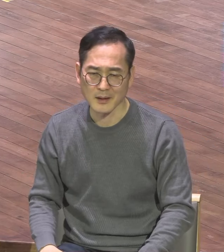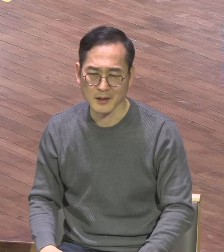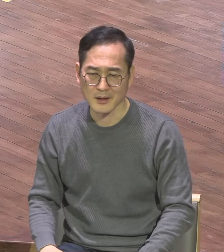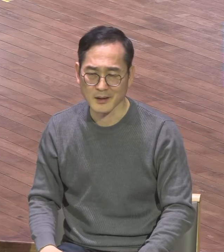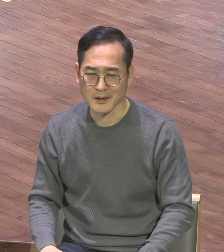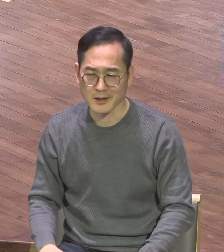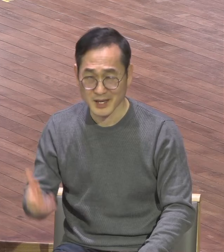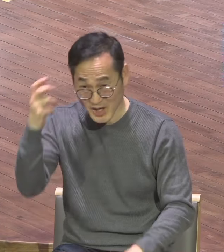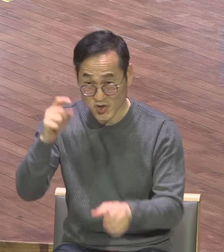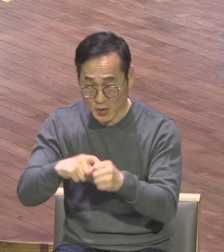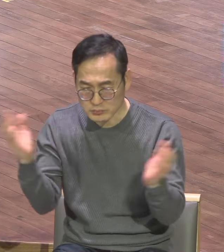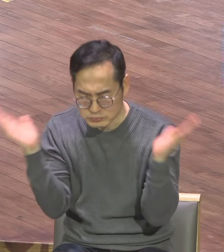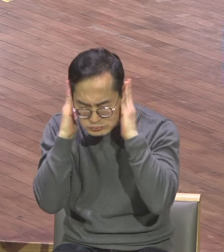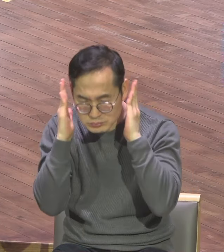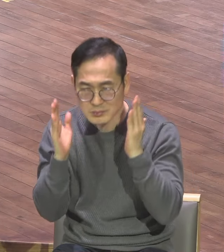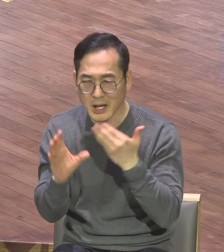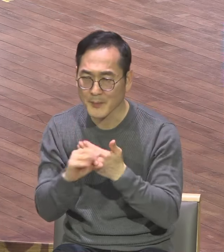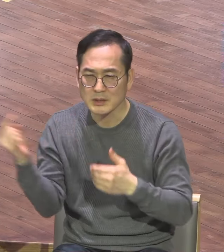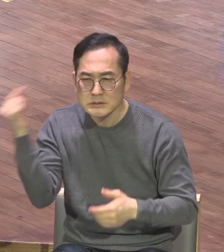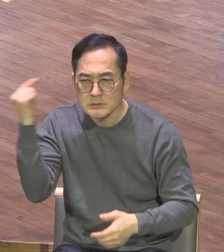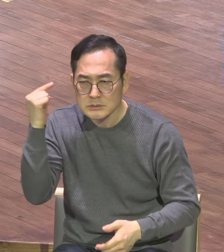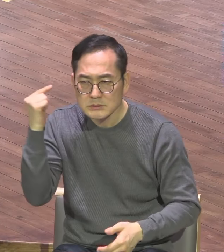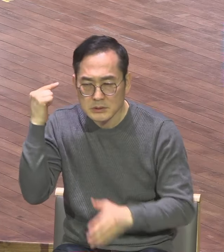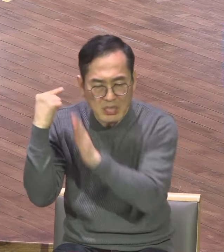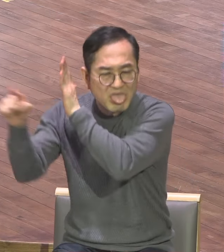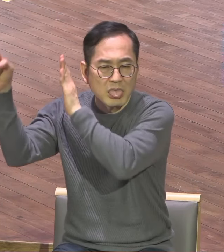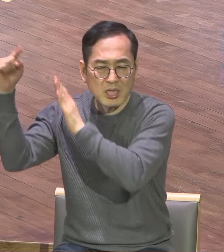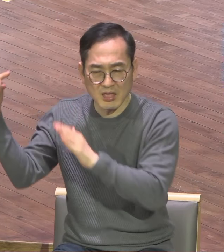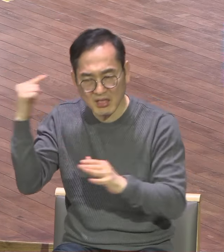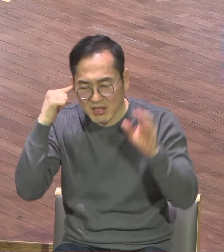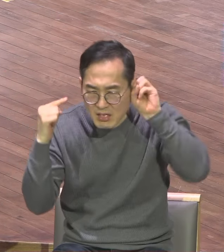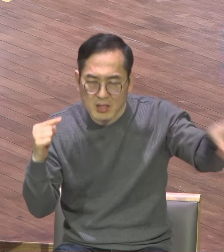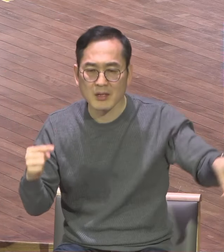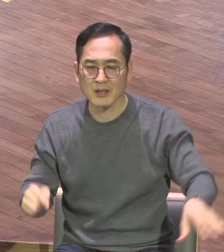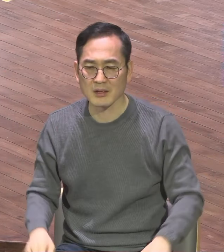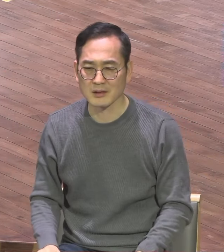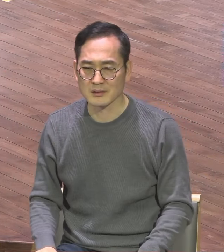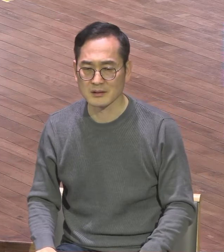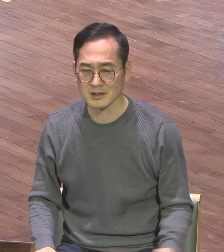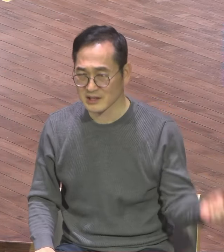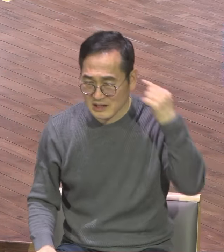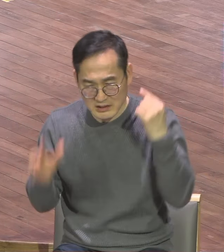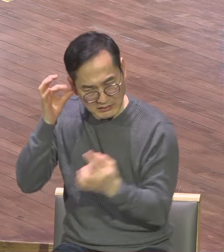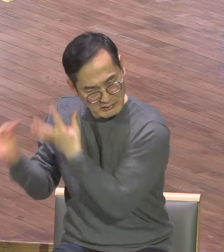영적인 마음이 열리질 않았어. 탕탕 튕겨나가. 길가봐 도착봐 가시봐.